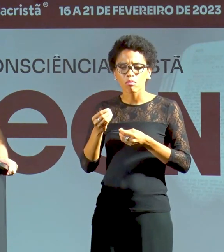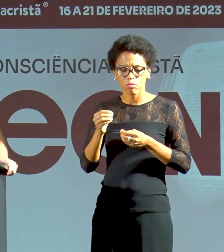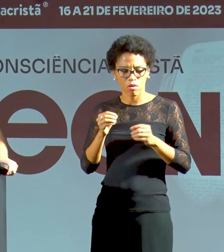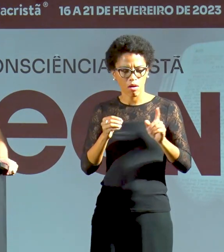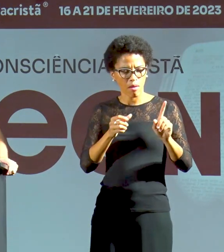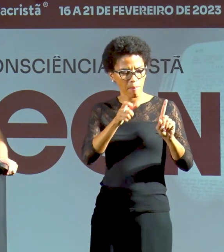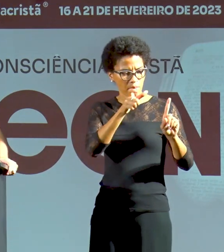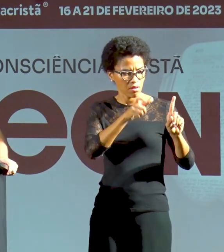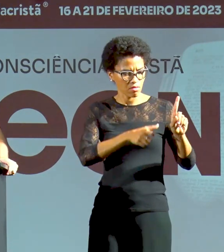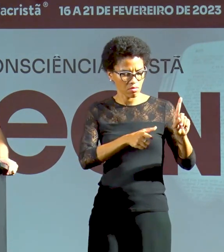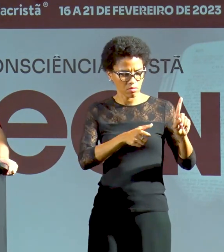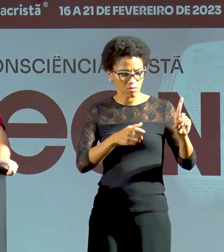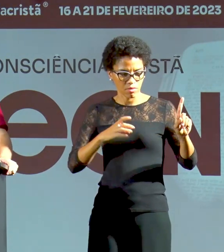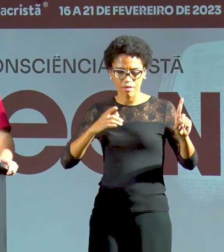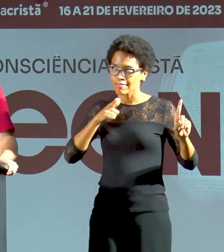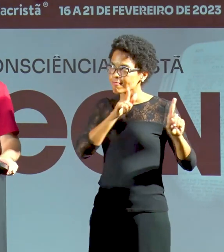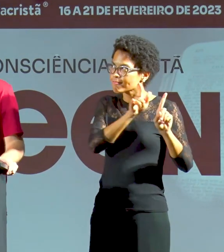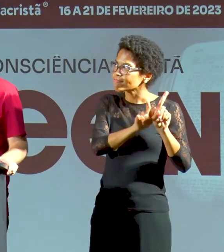você